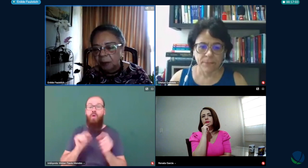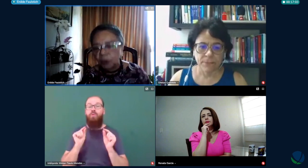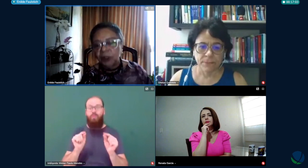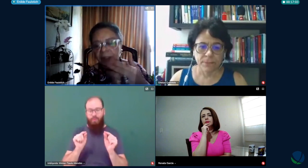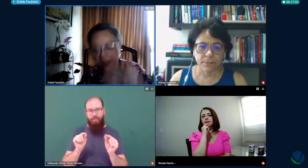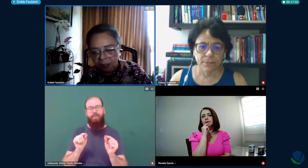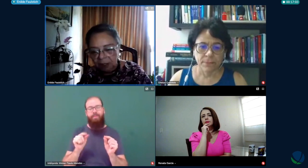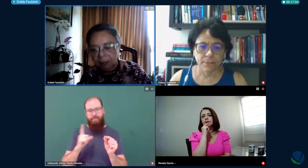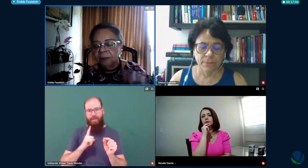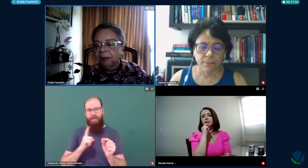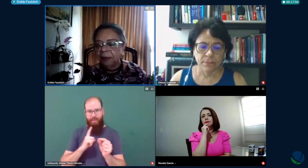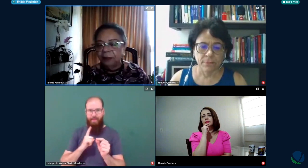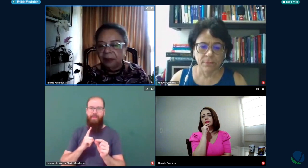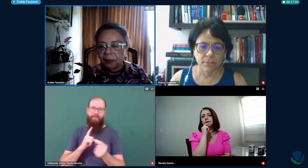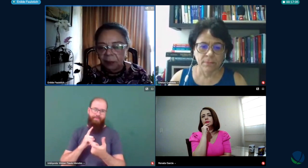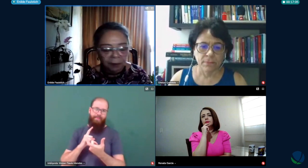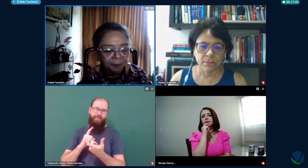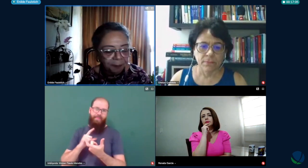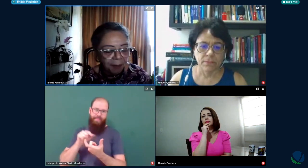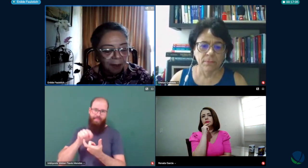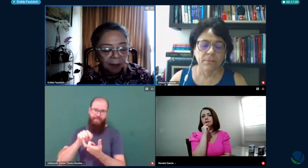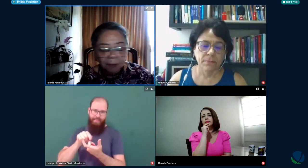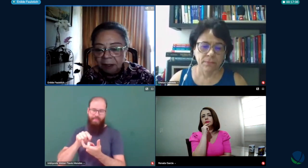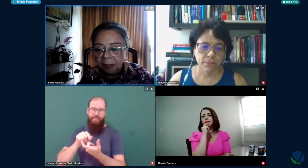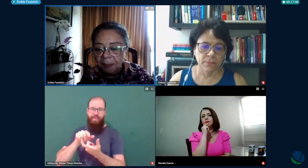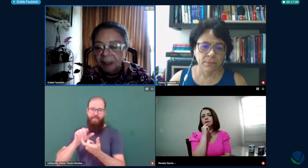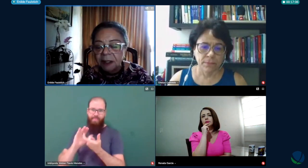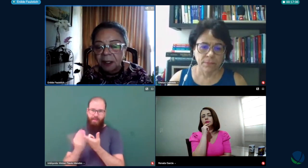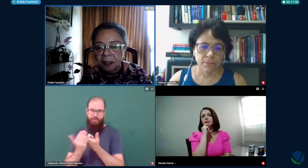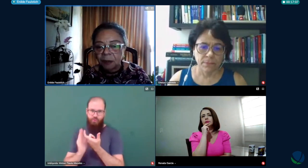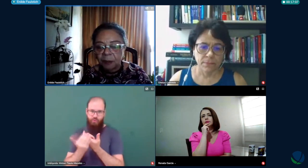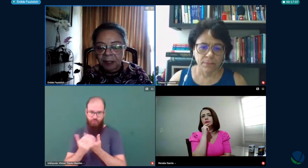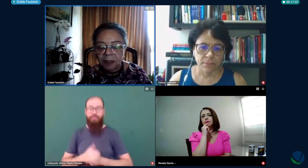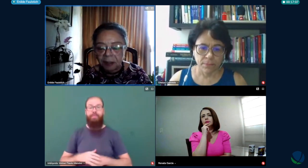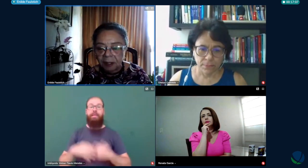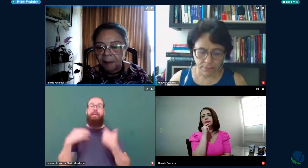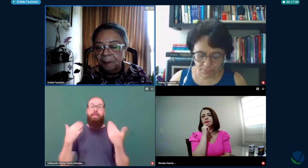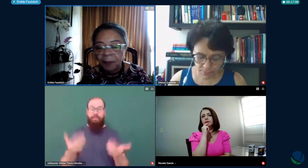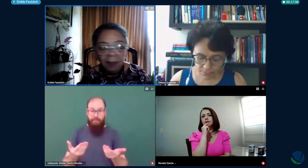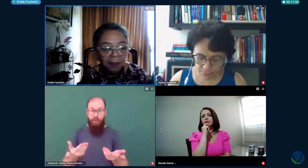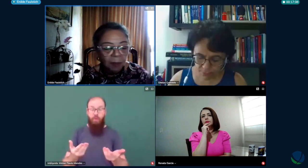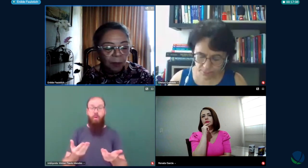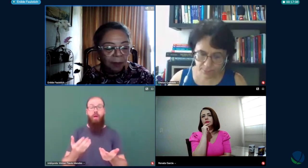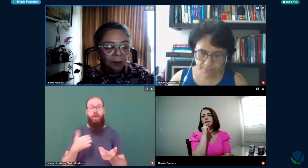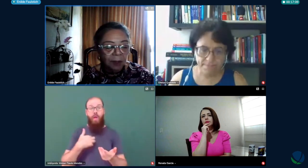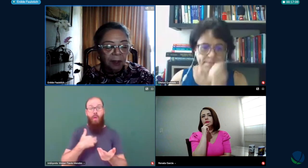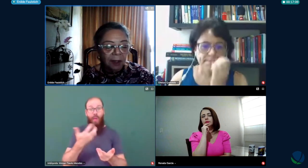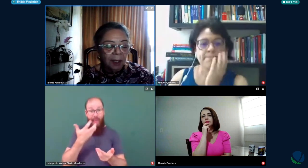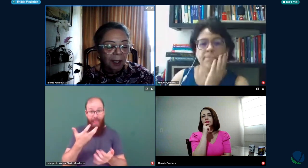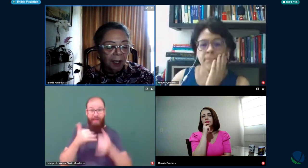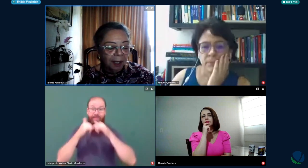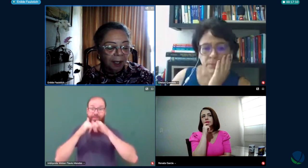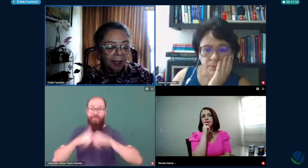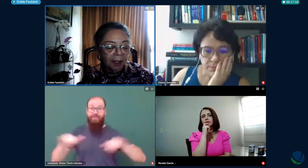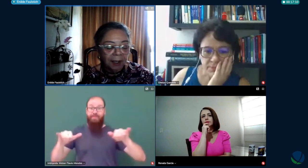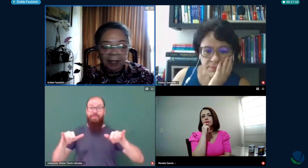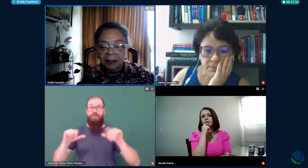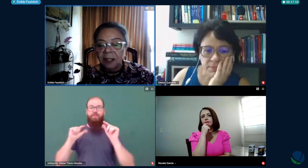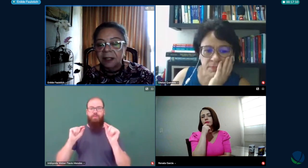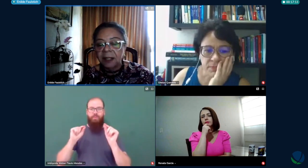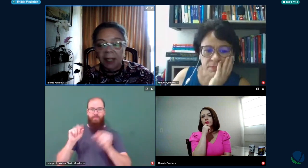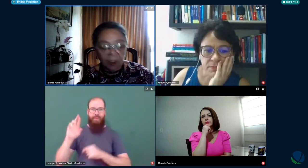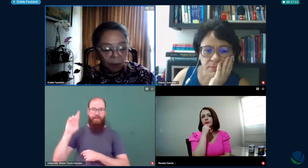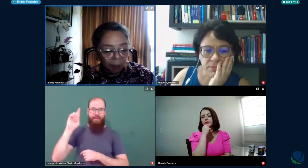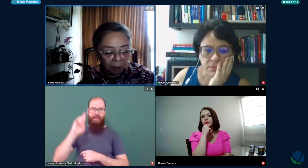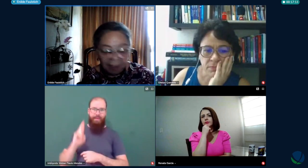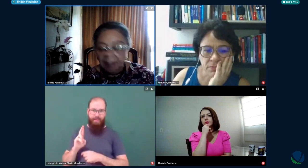muita terminologia que eles estão levando agora. Mas então era para dizer isso, para dizer que quando a Renata